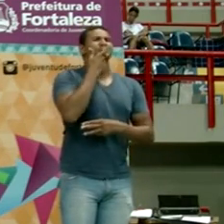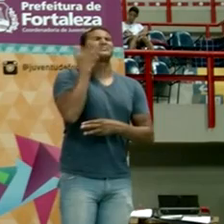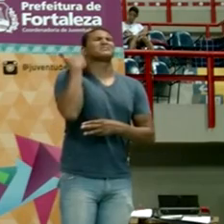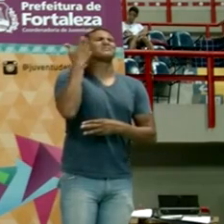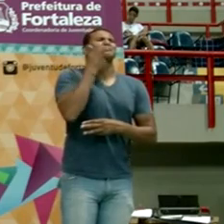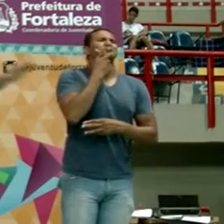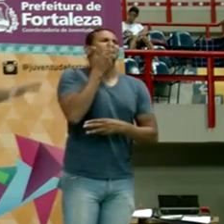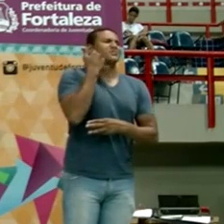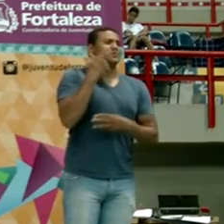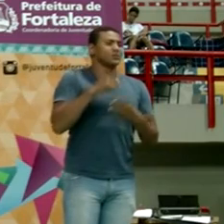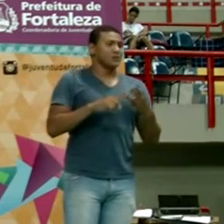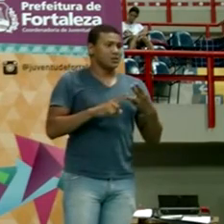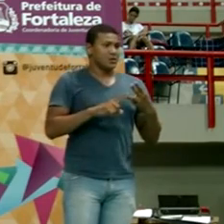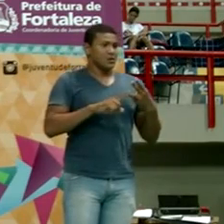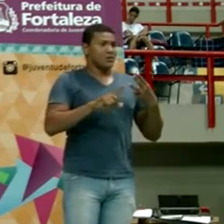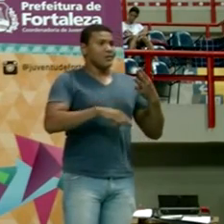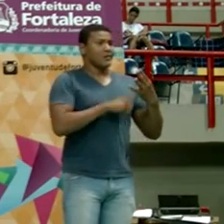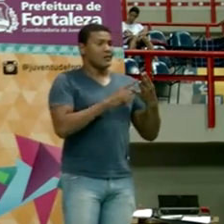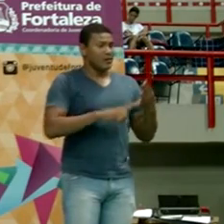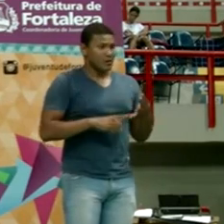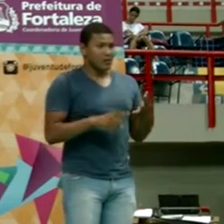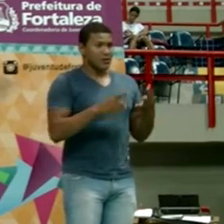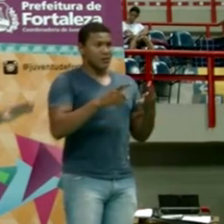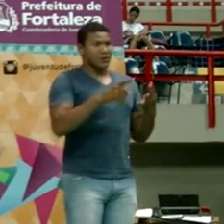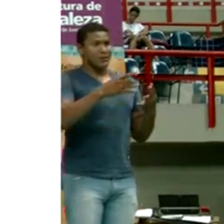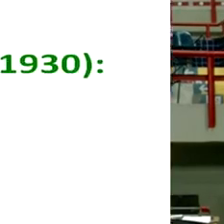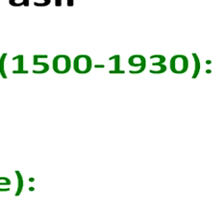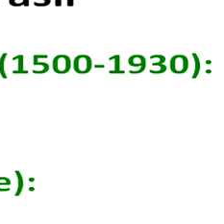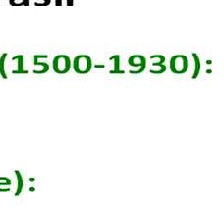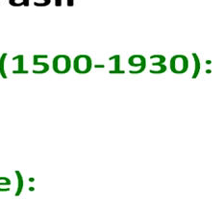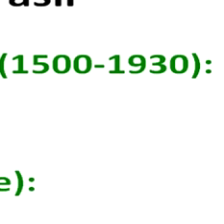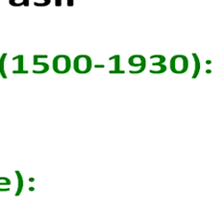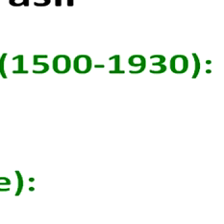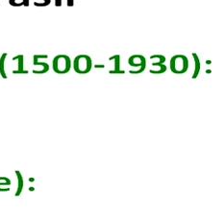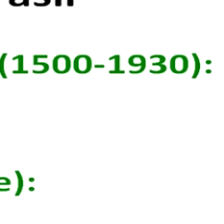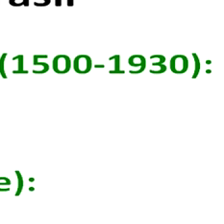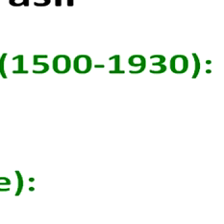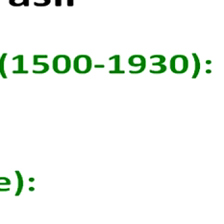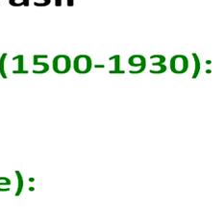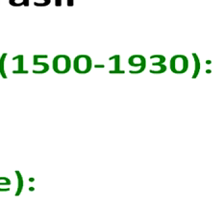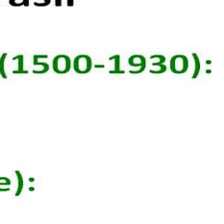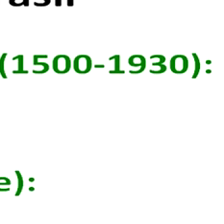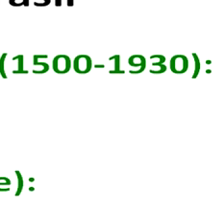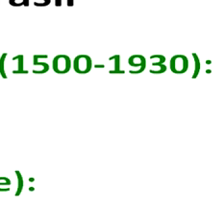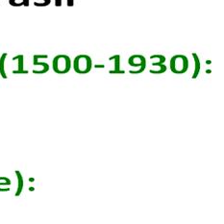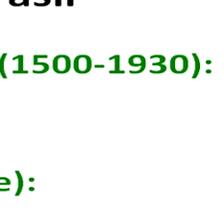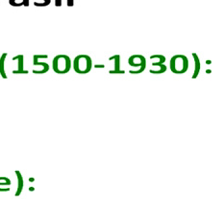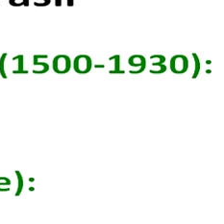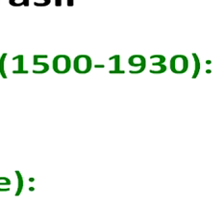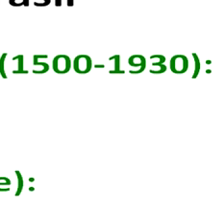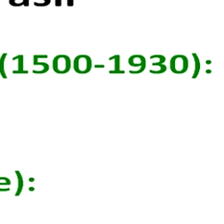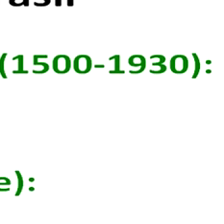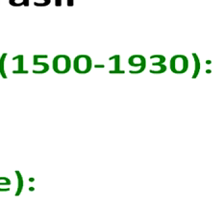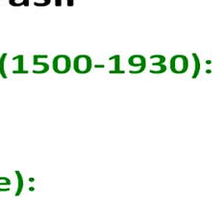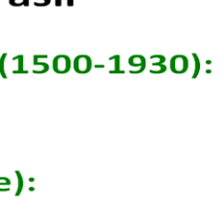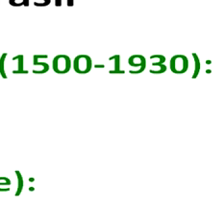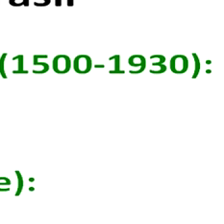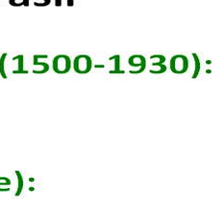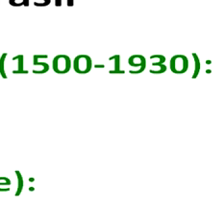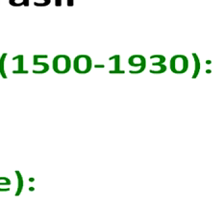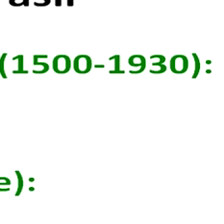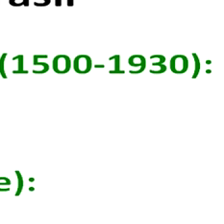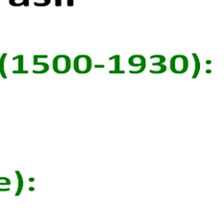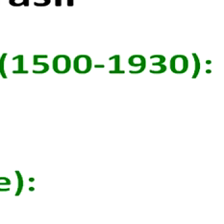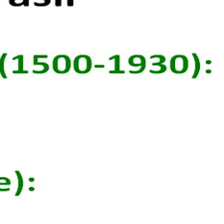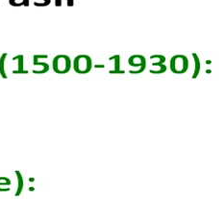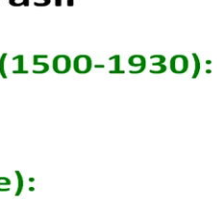primeiros anos, né? Depois foi plantação de cana-de-açúcar, de algodão. No século XIX, café.